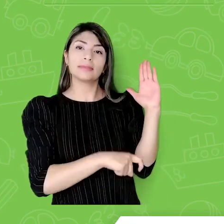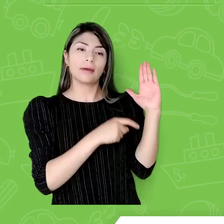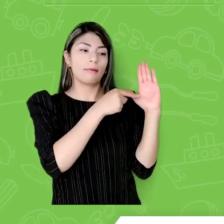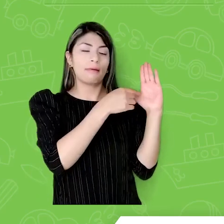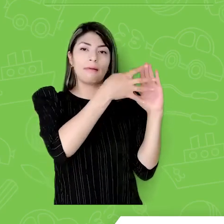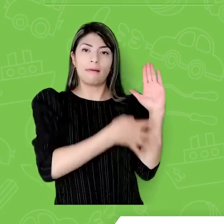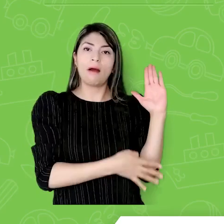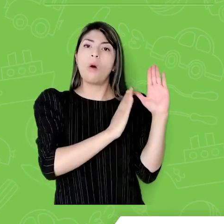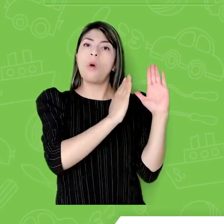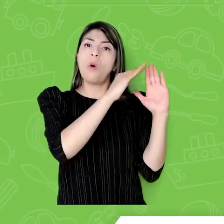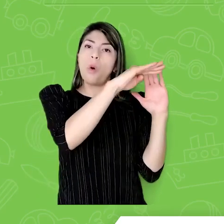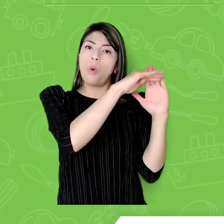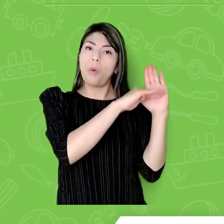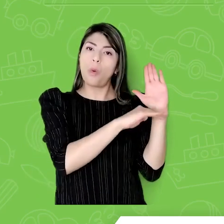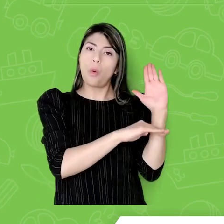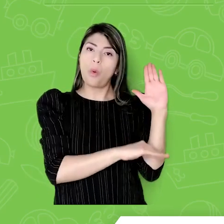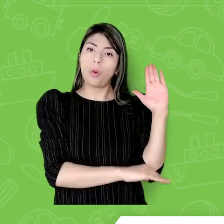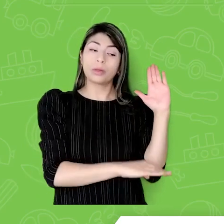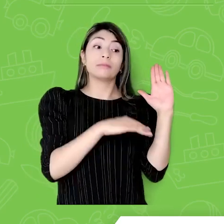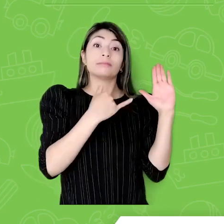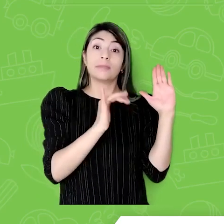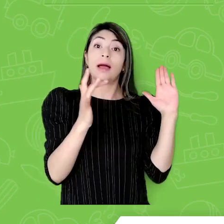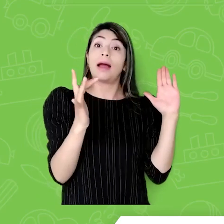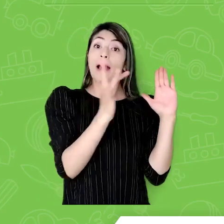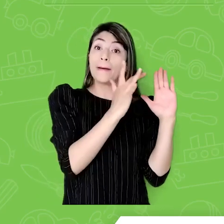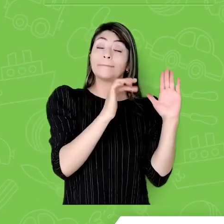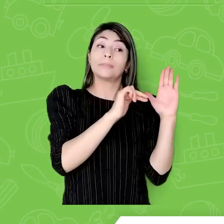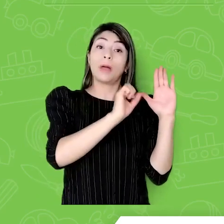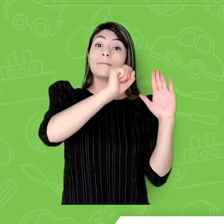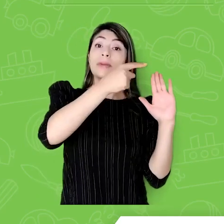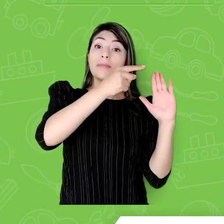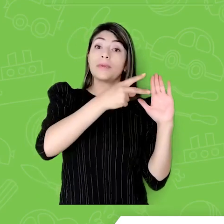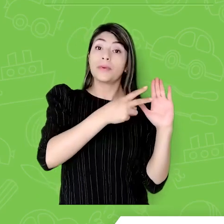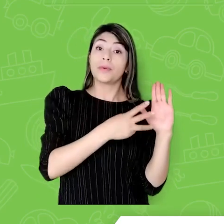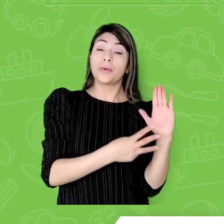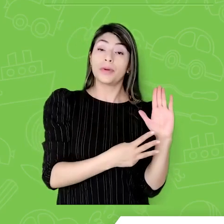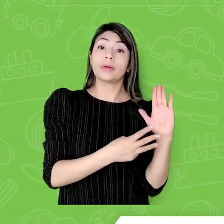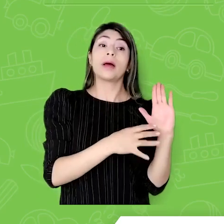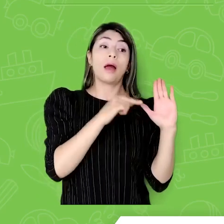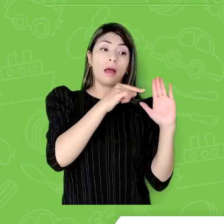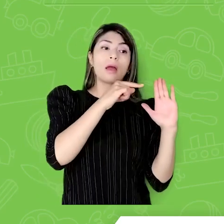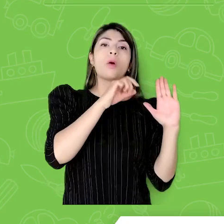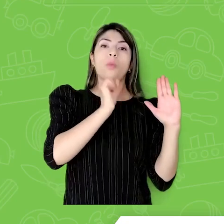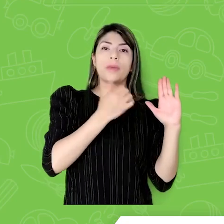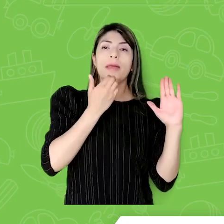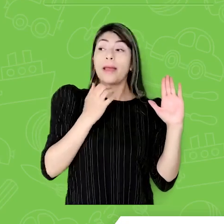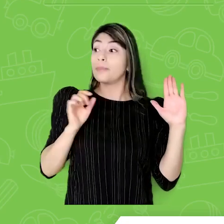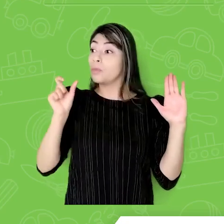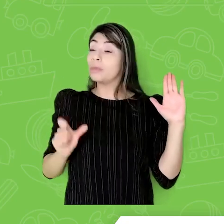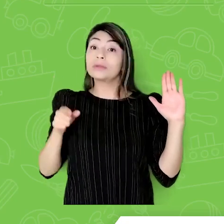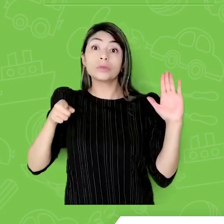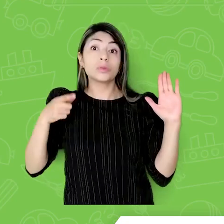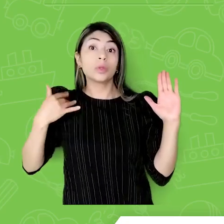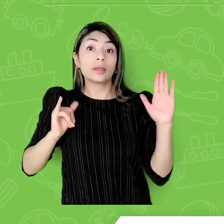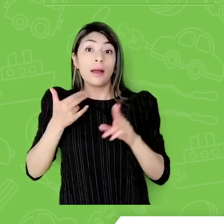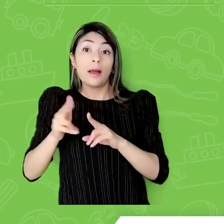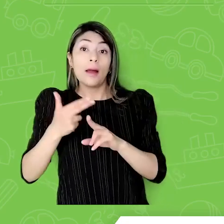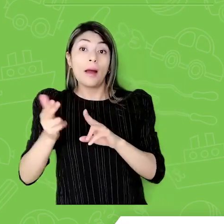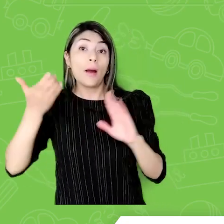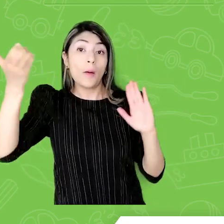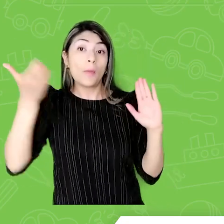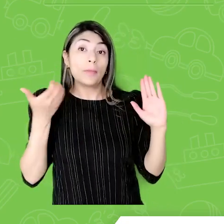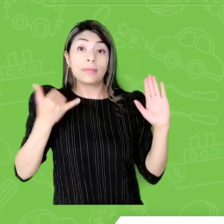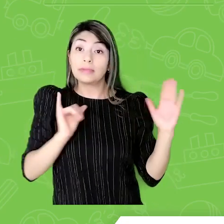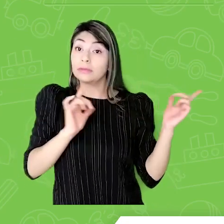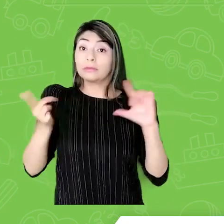teniendo en cuenta que las listas de elegibles para estas vacantes solamente se pueden utilizar una vez los respectivos empleados en condición